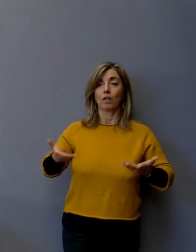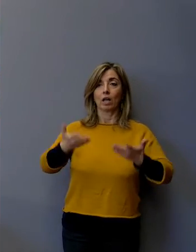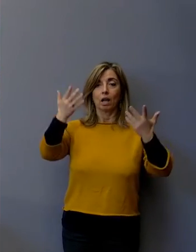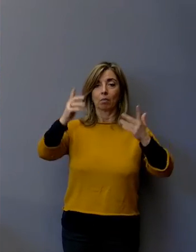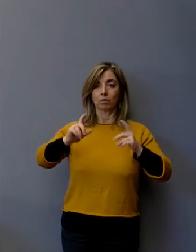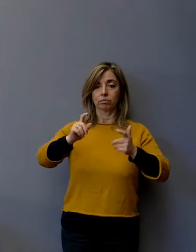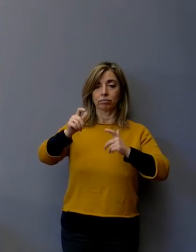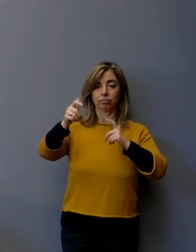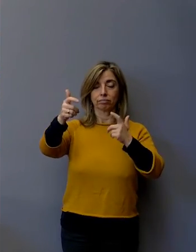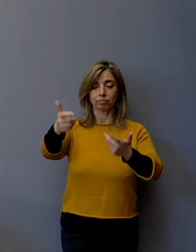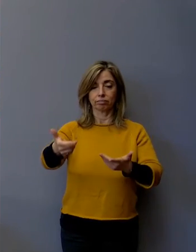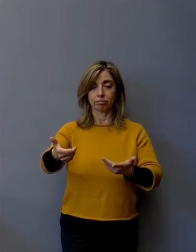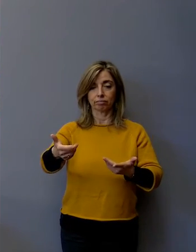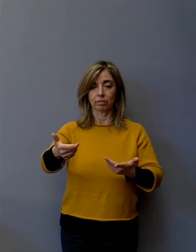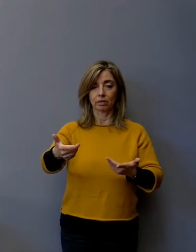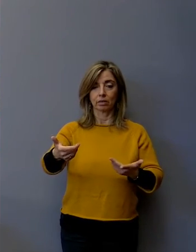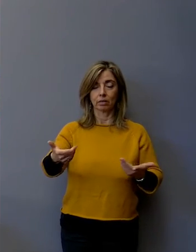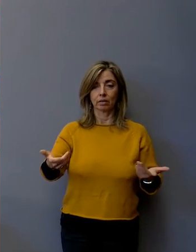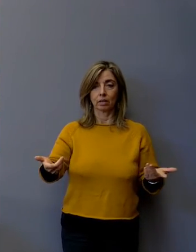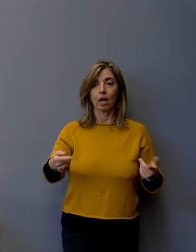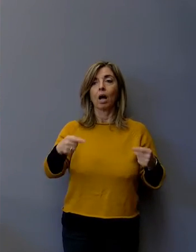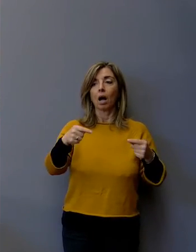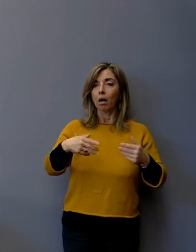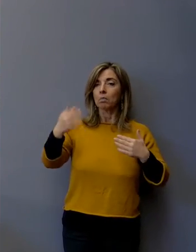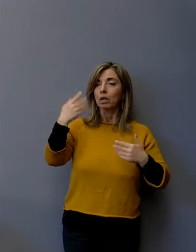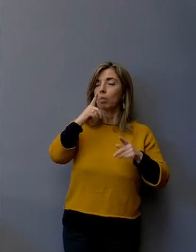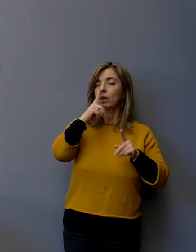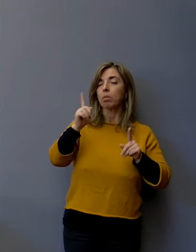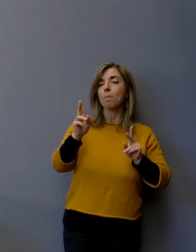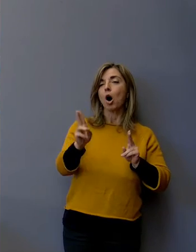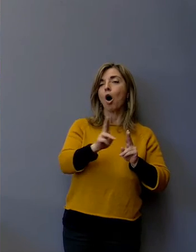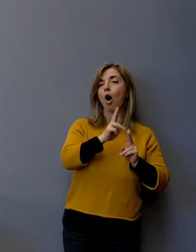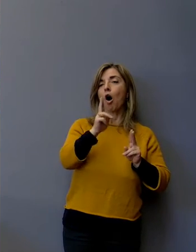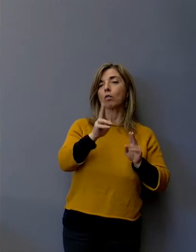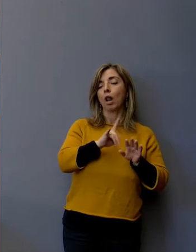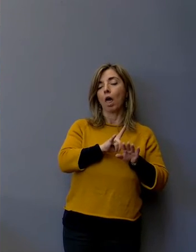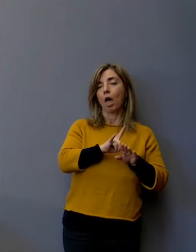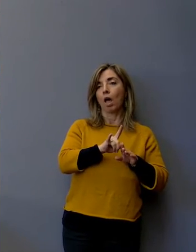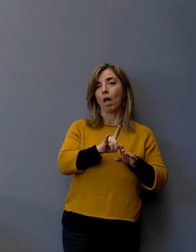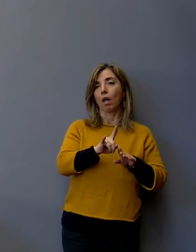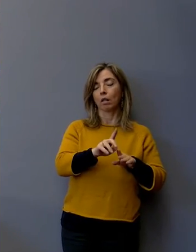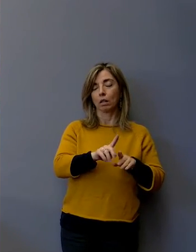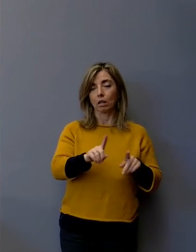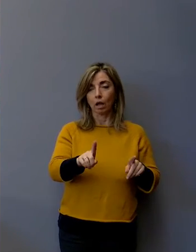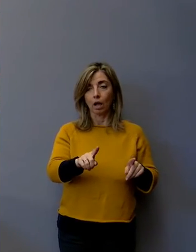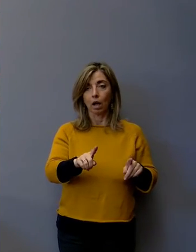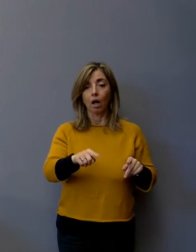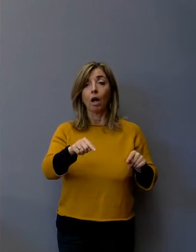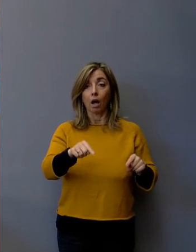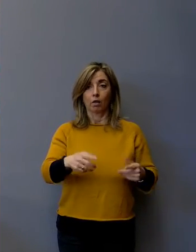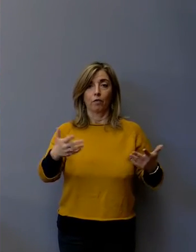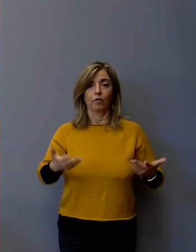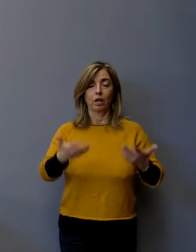e ripartire con una visione diversa tentando e facendo delle cose delle cose che vuol dire